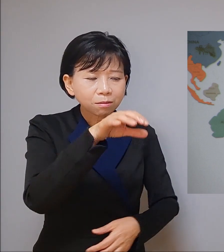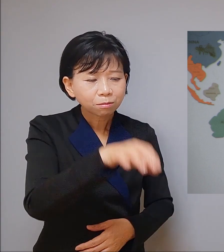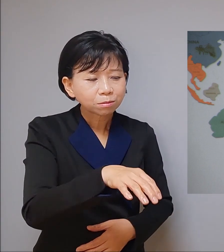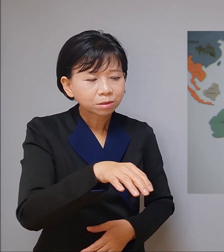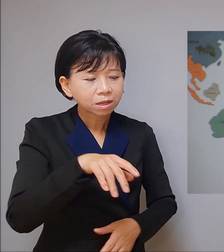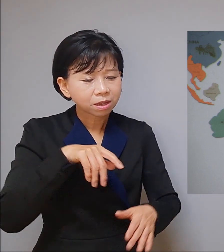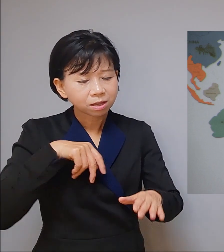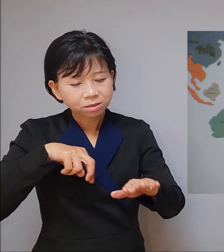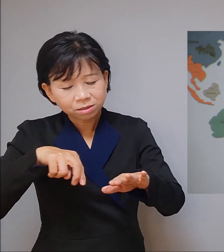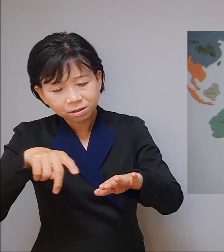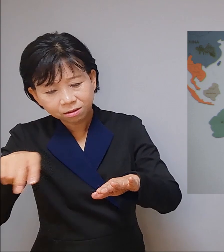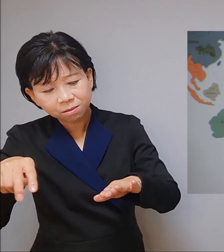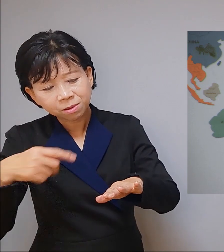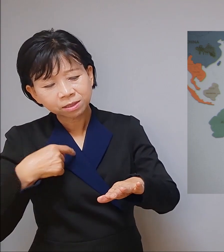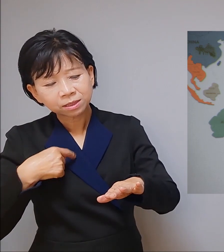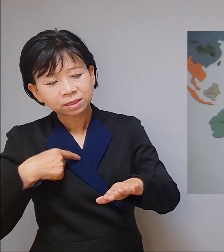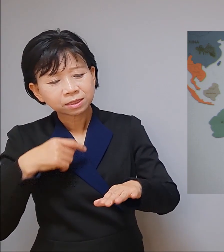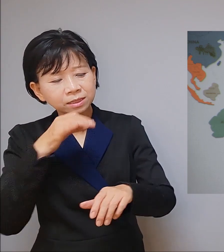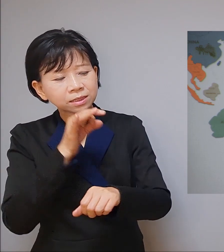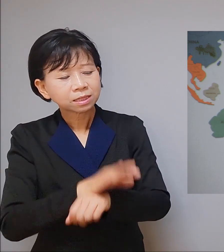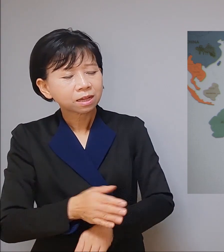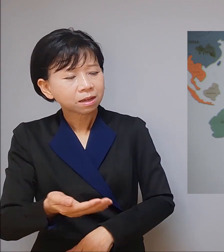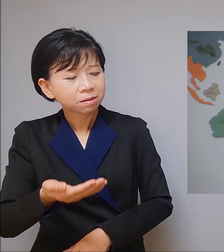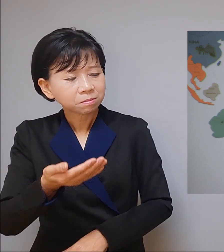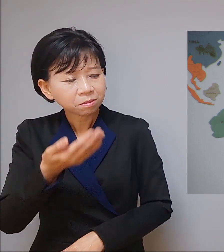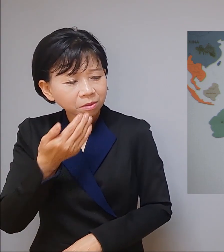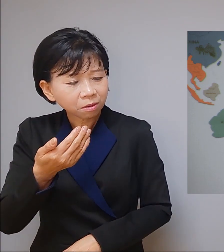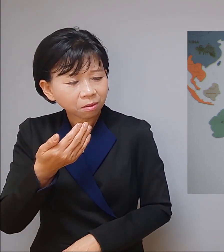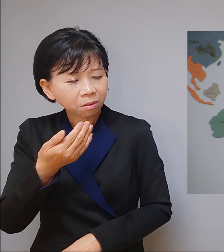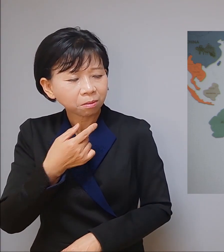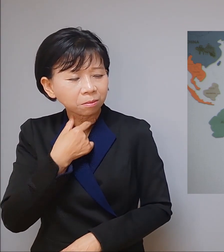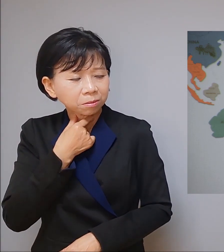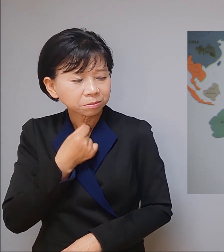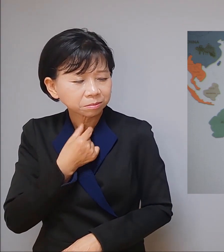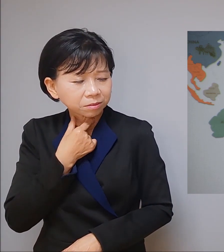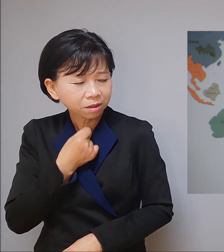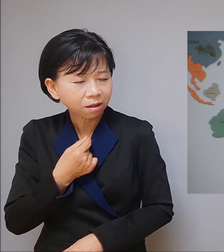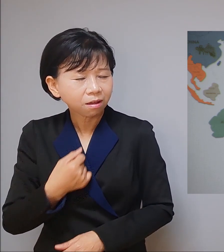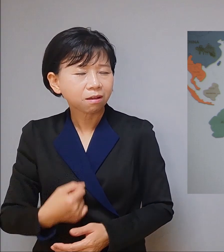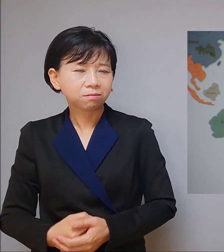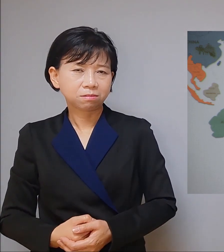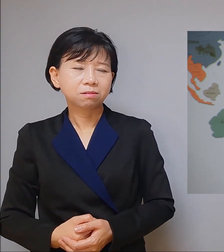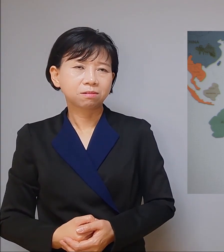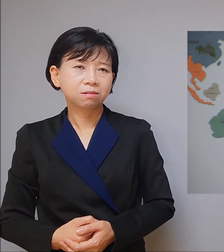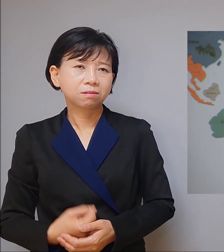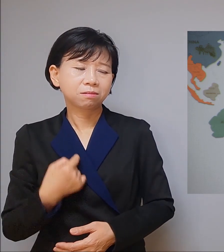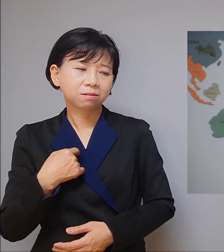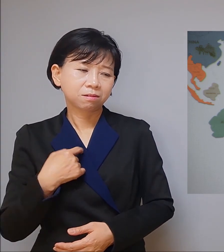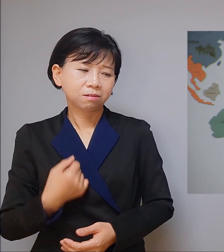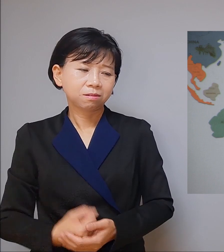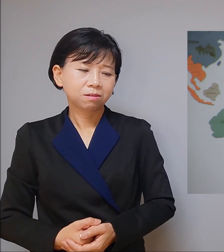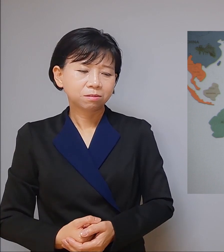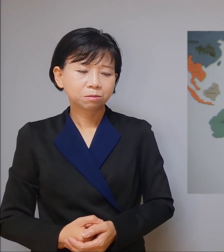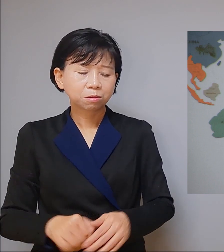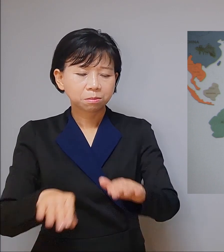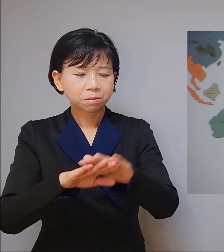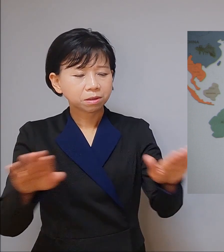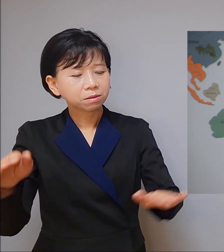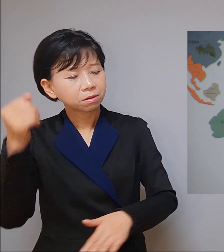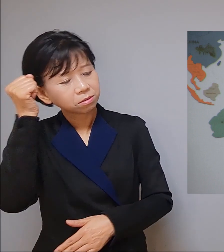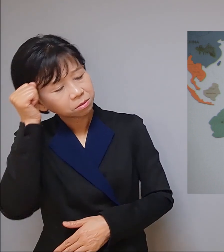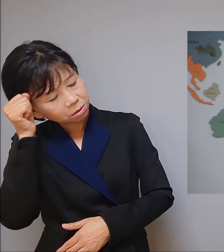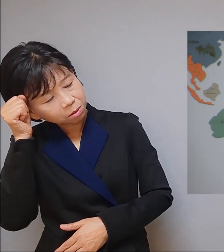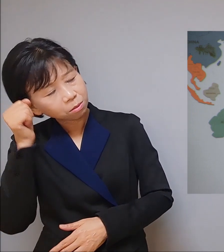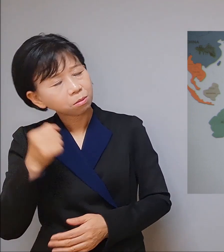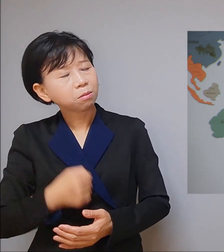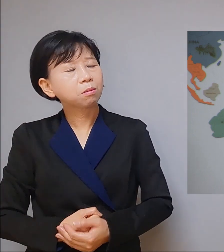먹어야 할 엄청난 충동을 제가 느낍니다. 그리고 깔개 매트 위에서 잠을 자고 눕기